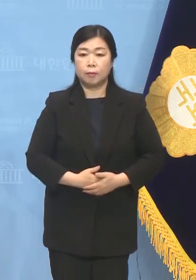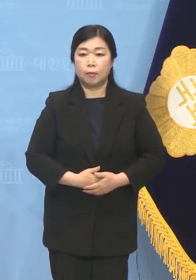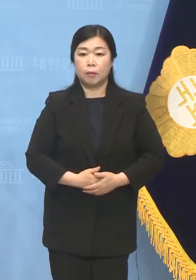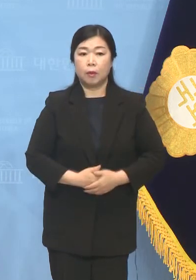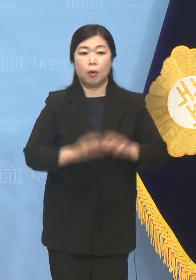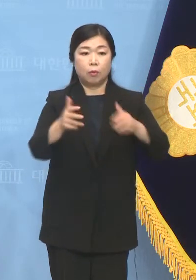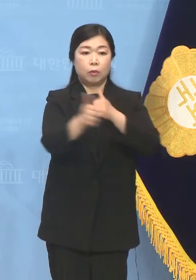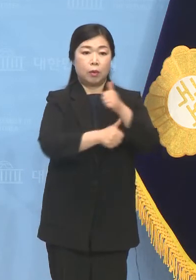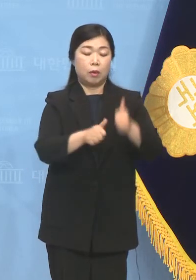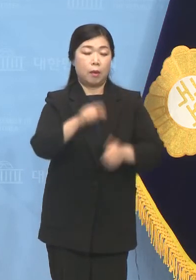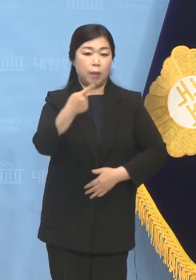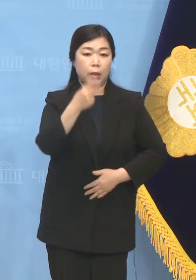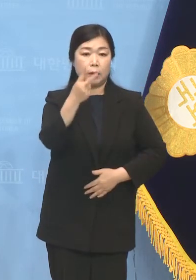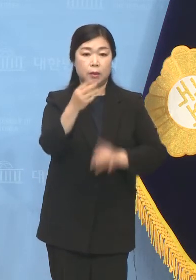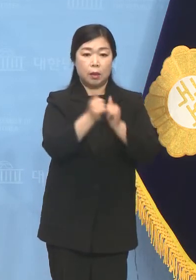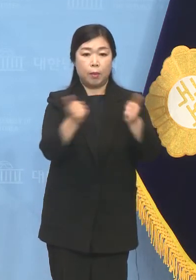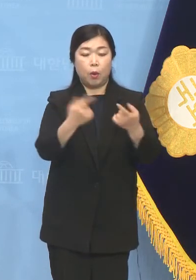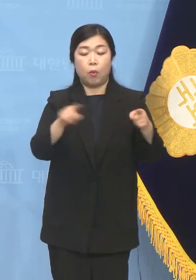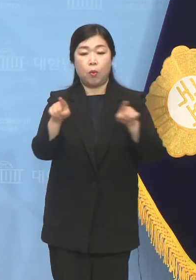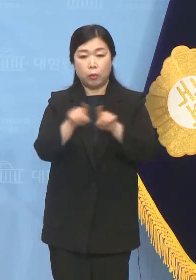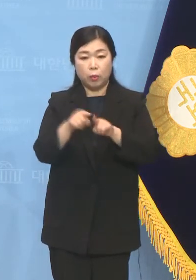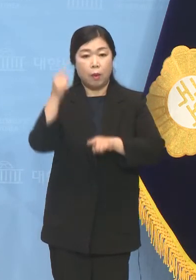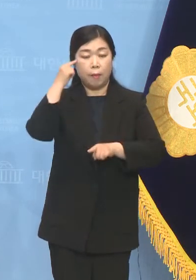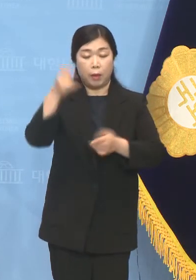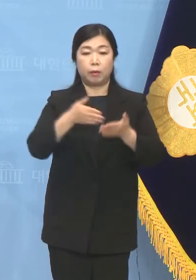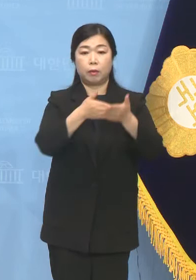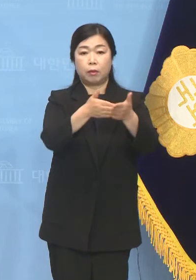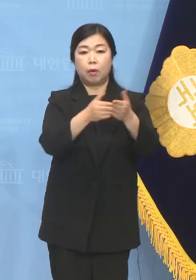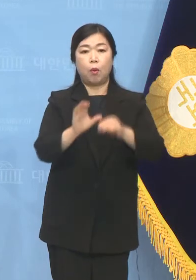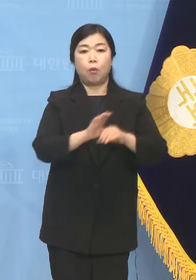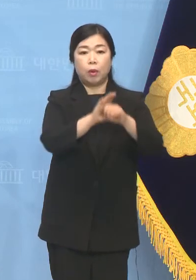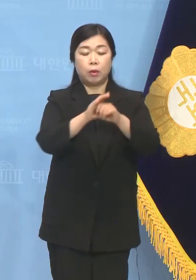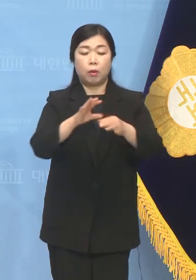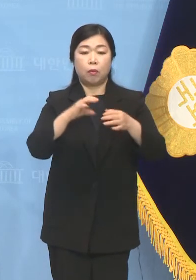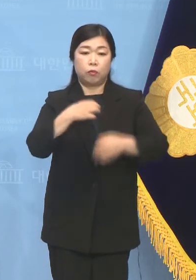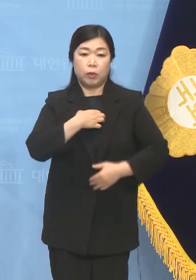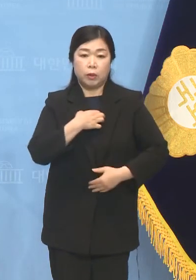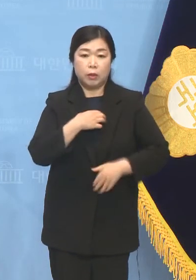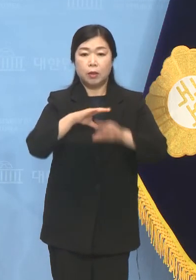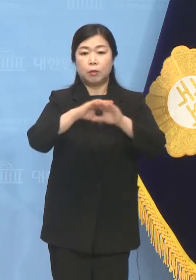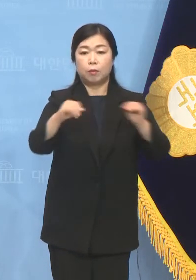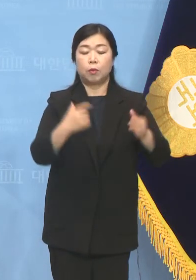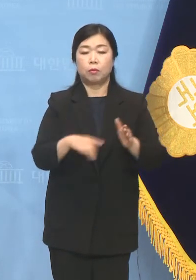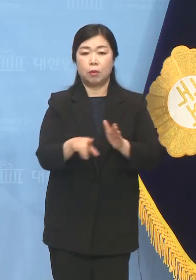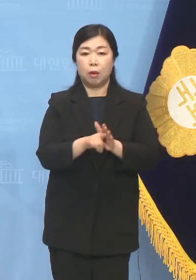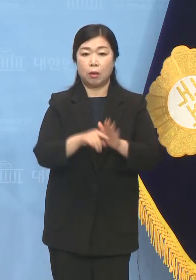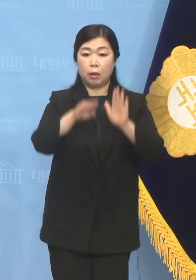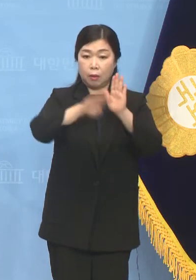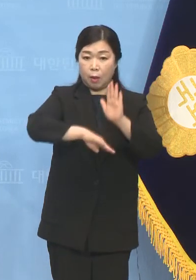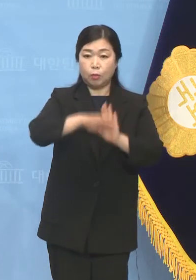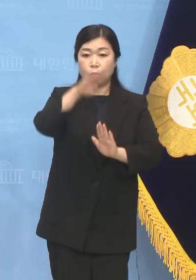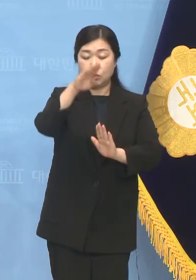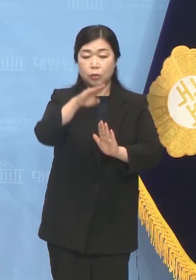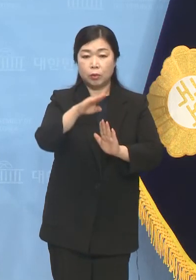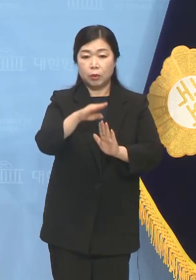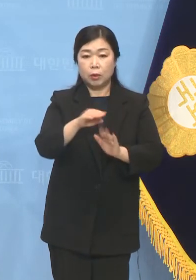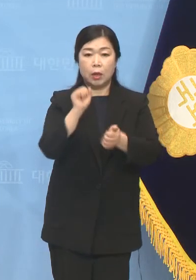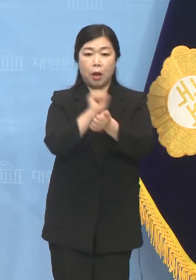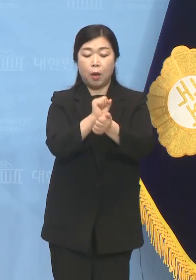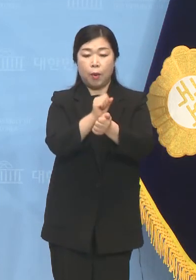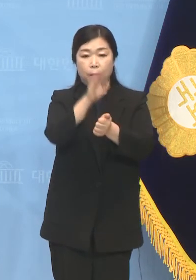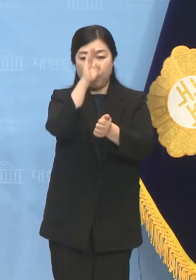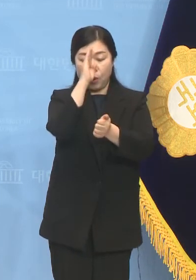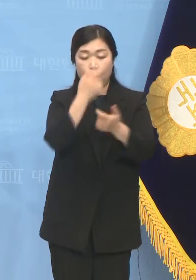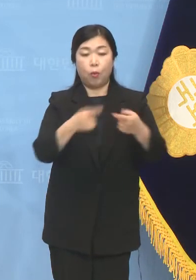한편 국회의원 102인의 공동 발의로 코로나19 위기 극복을 위한 남북 감염병